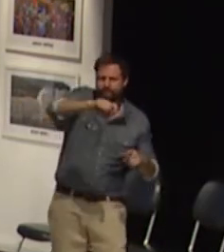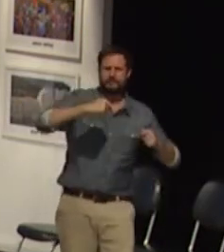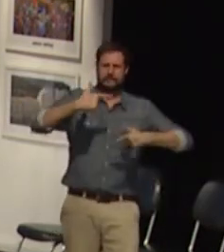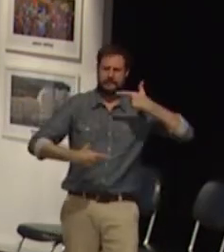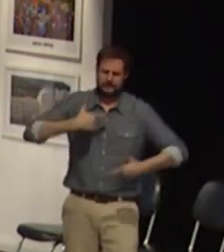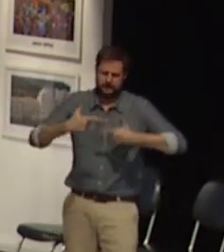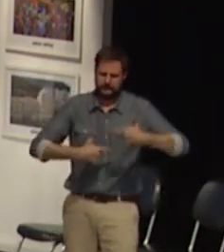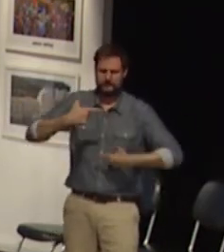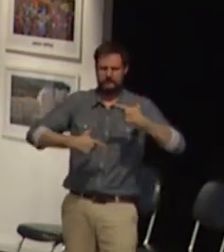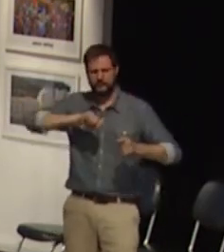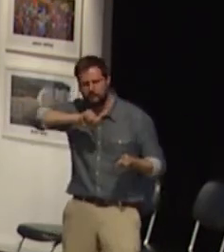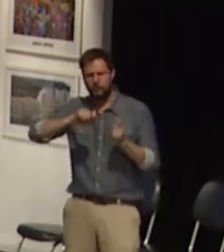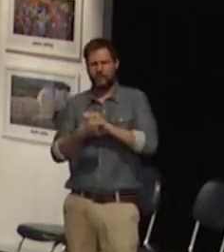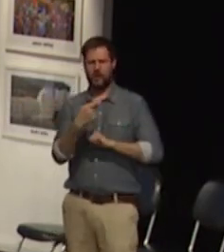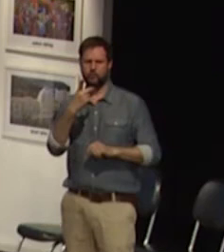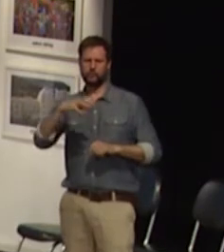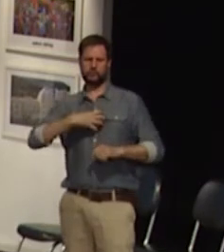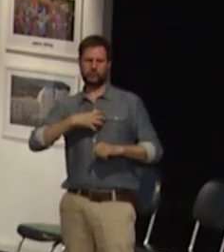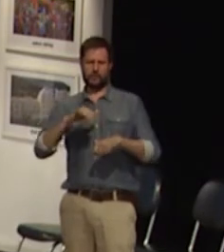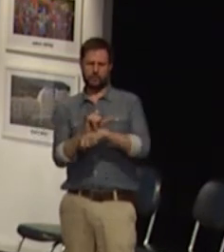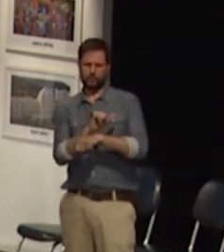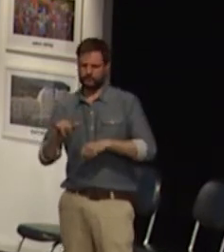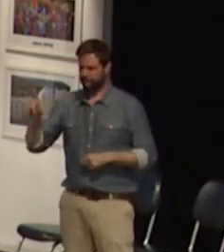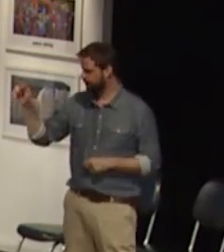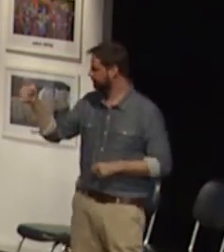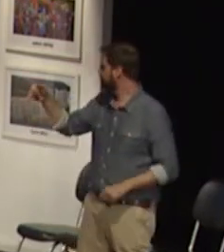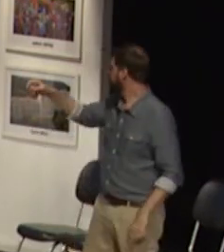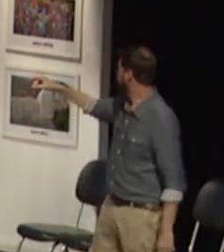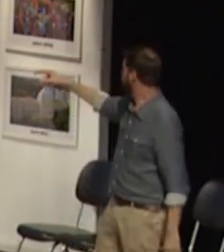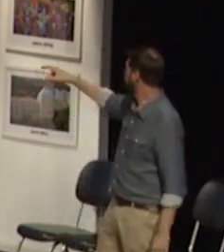bem assim. Eu acho que a gente tem que trabalhar e mudar esse sentido, mudar essa estratégia.